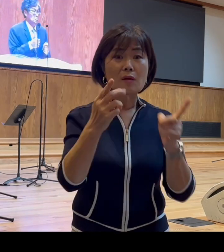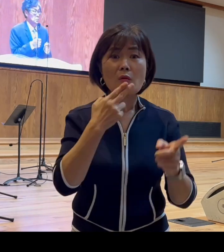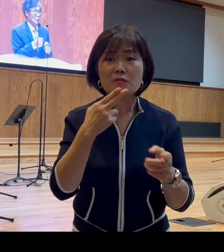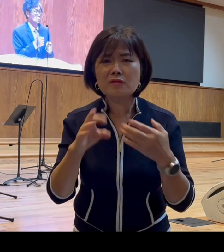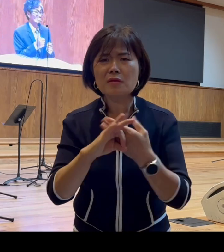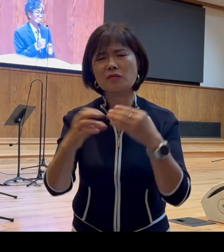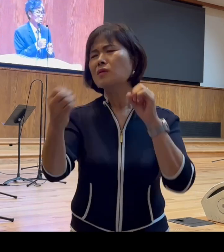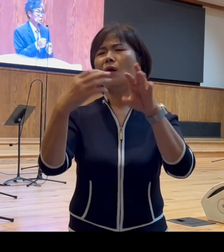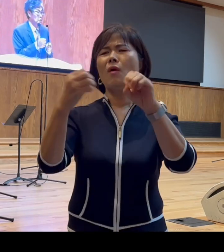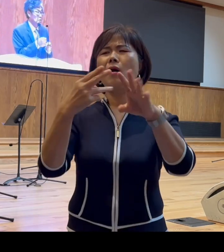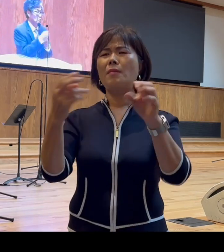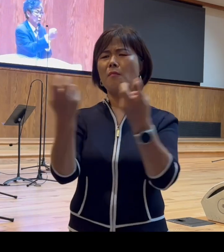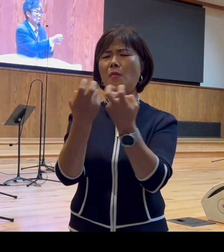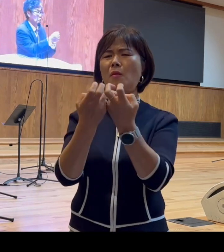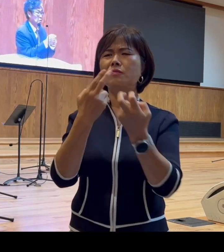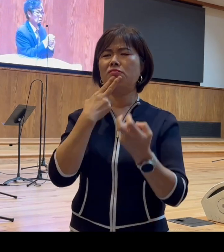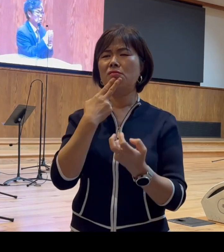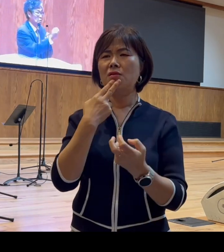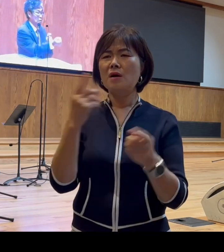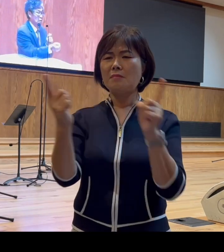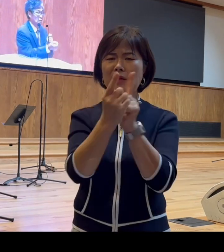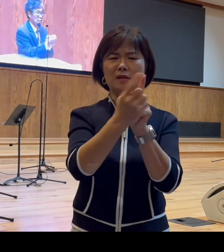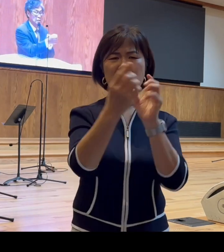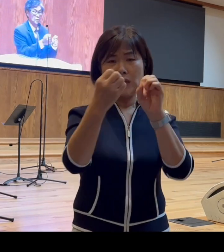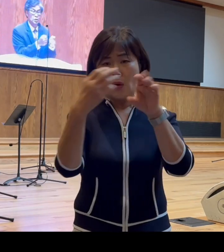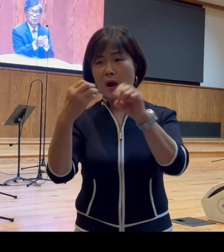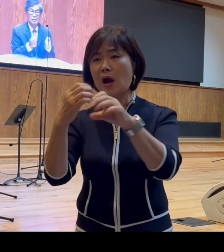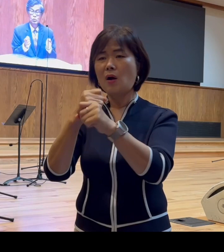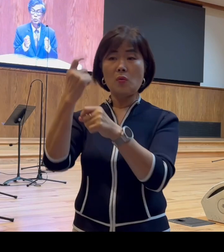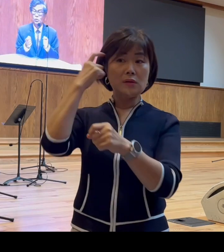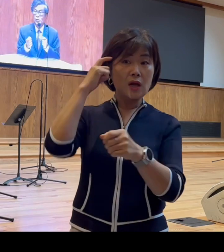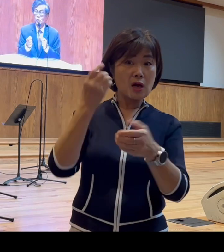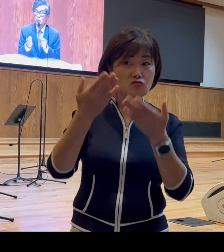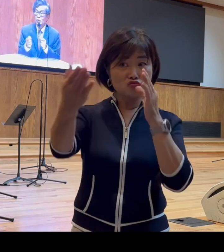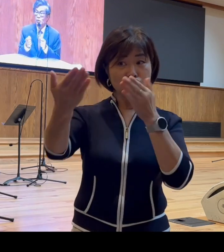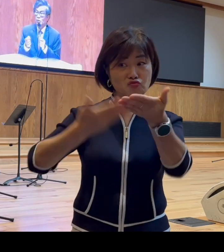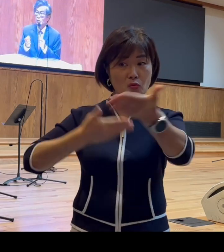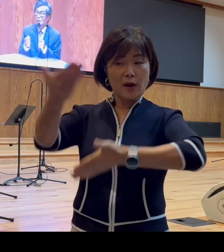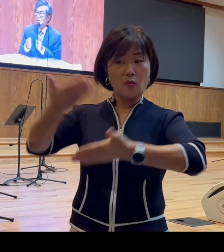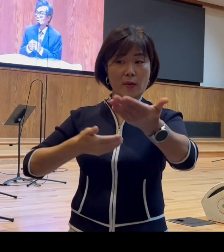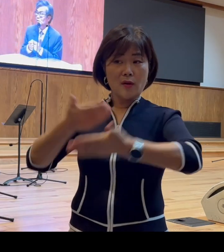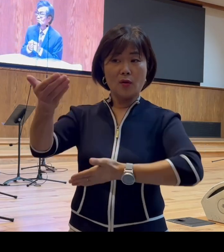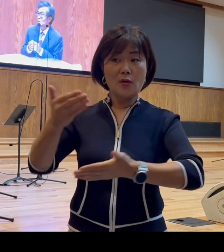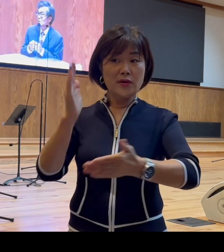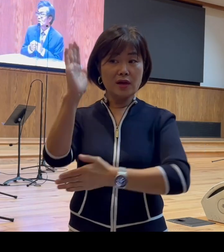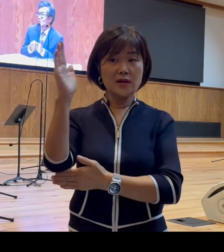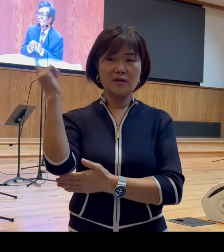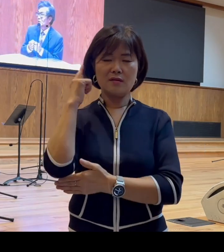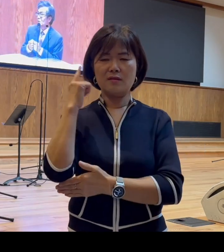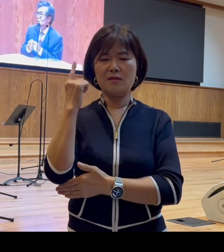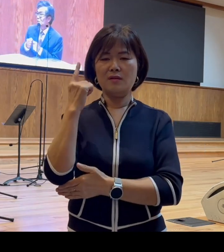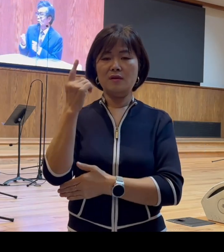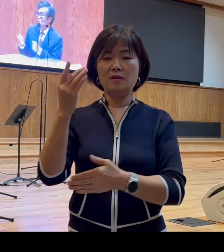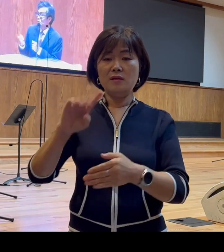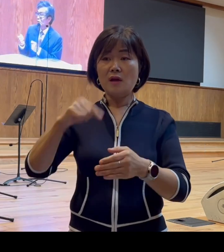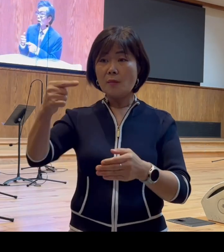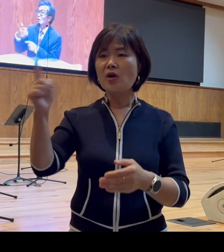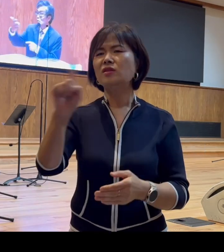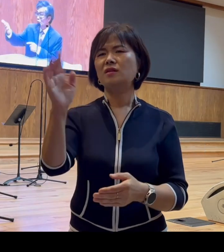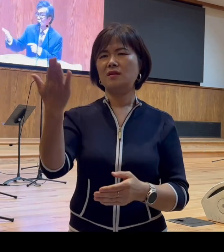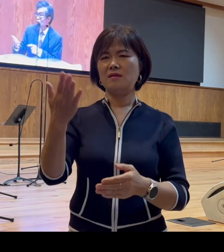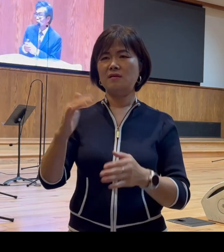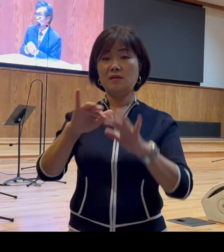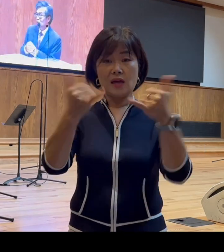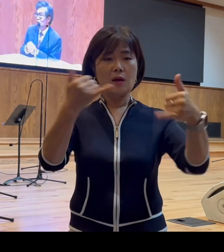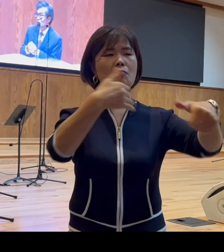않으면 뭐 다른 방법이 없었잖아요. 이렇게 만나서 얘기하고 의사를 전달하고 이야기를 들었습니다. 근데 그 다음에는 어떻게